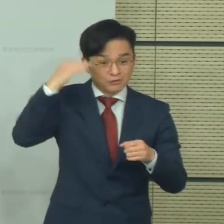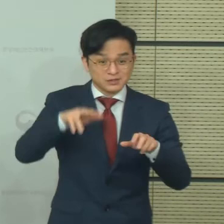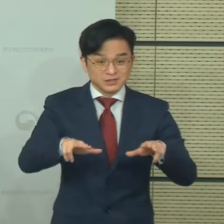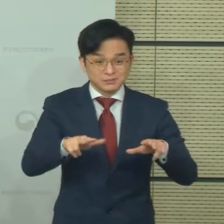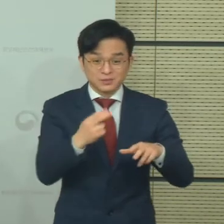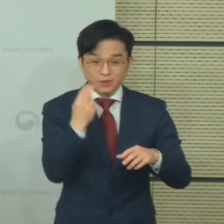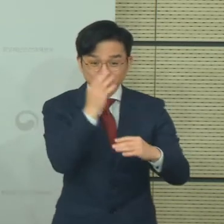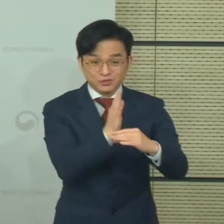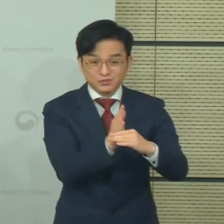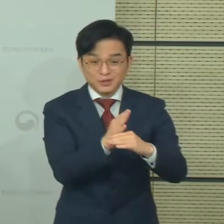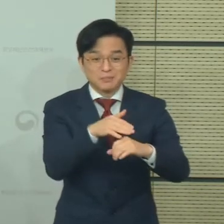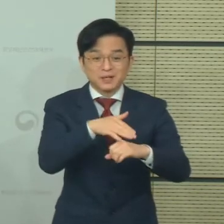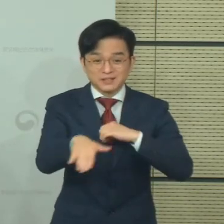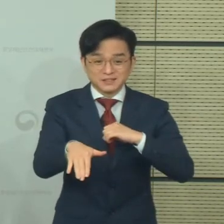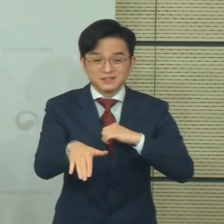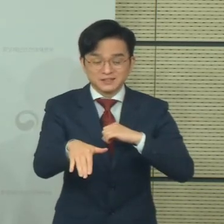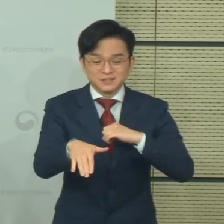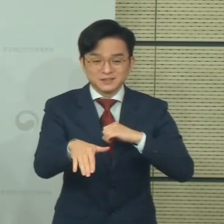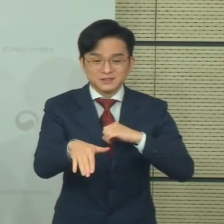우리가